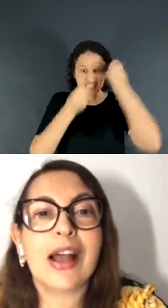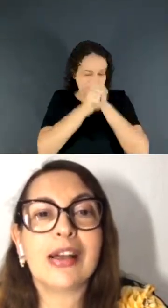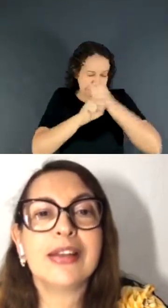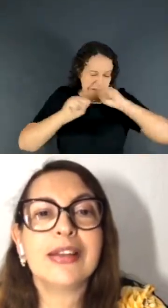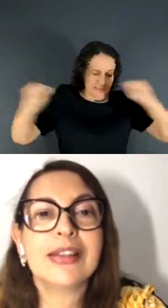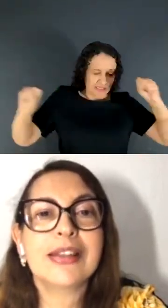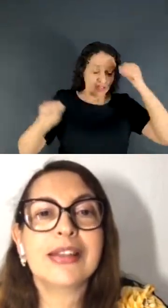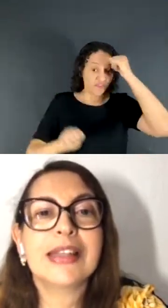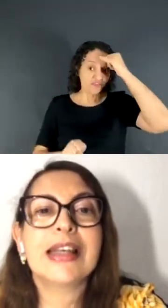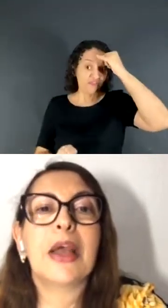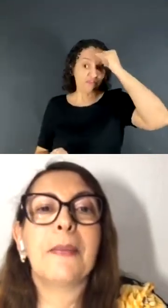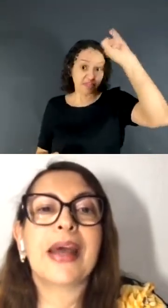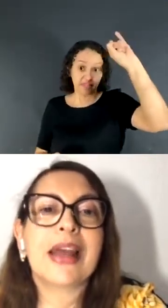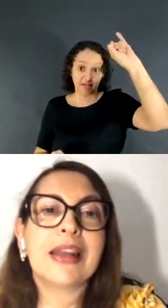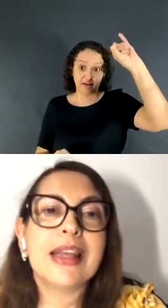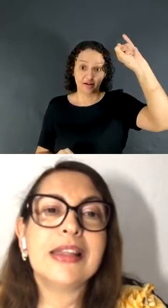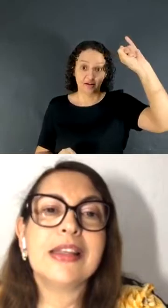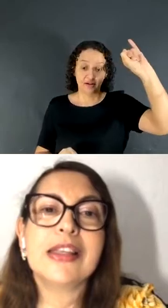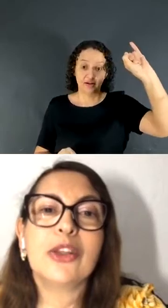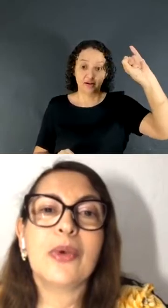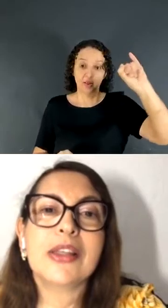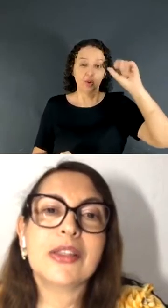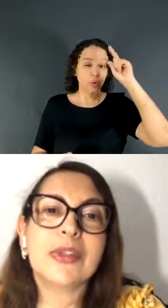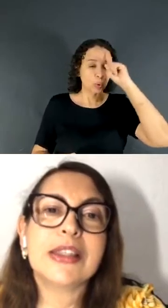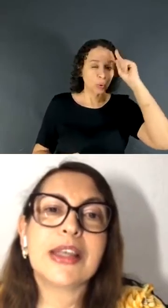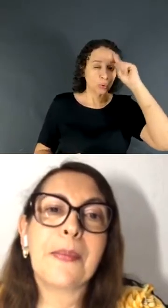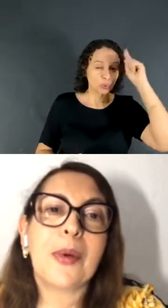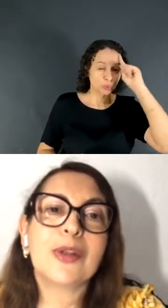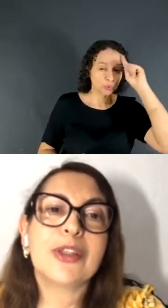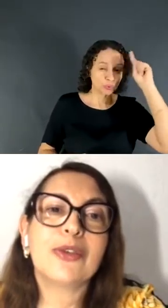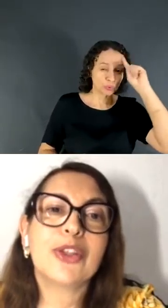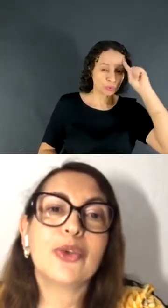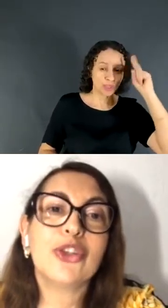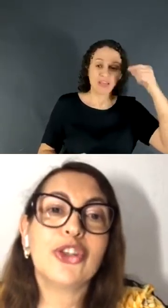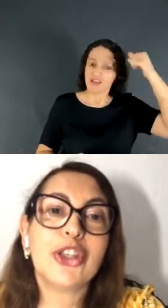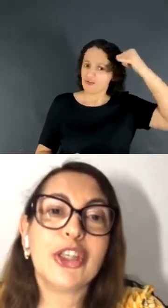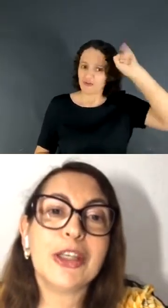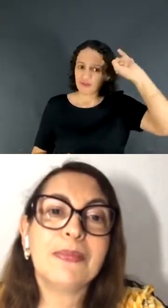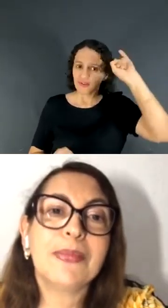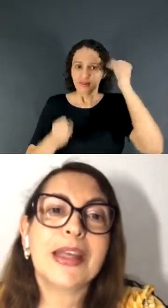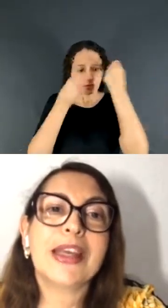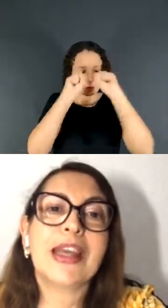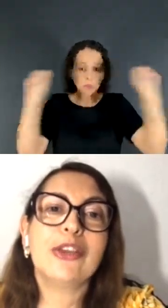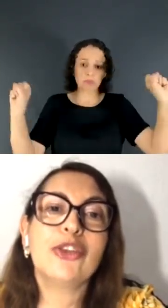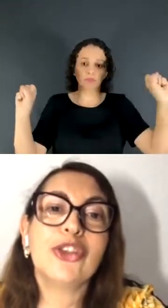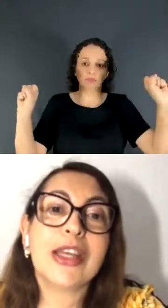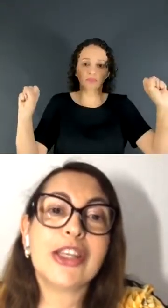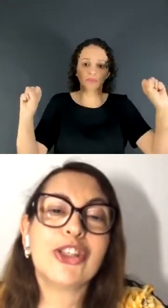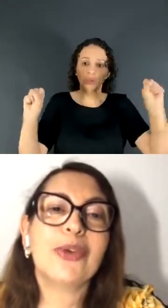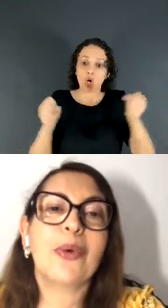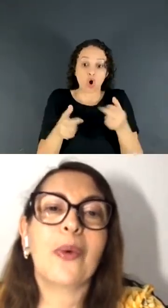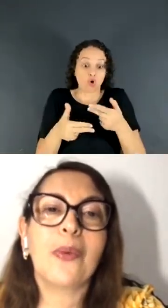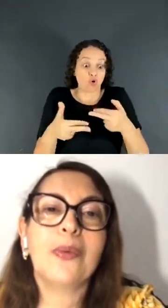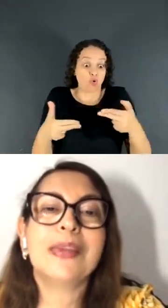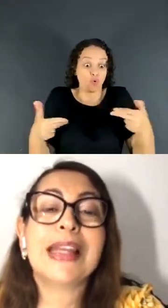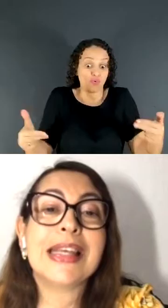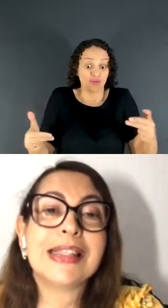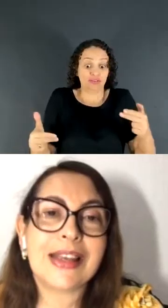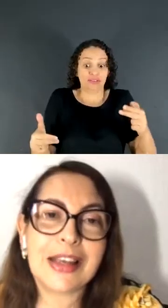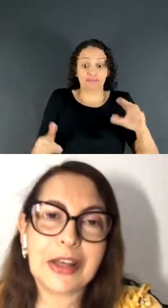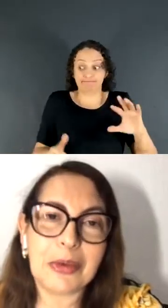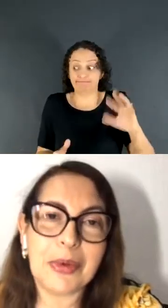atividades diárias, para além das situações que possam surgir que nos deixam